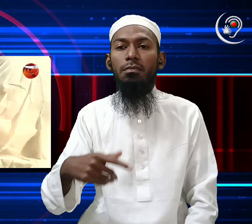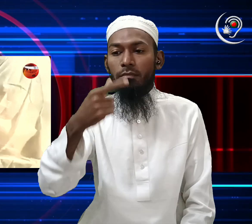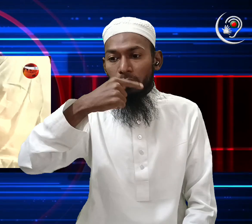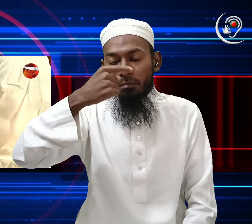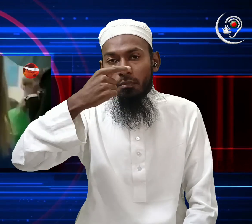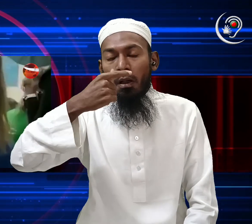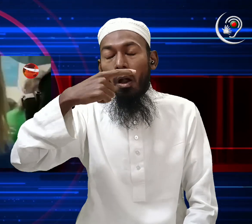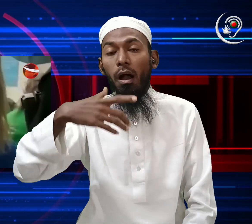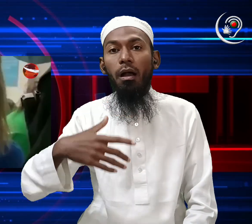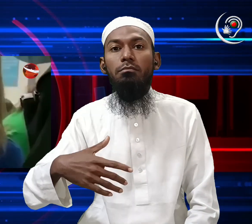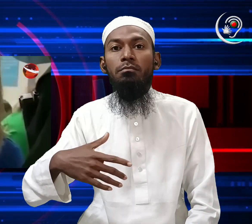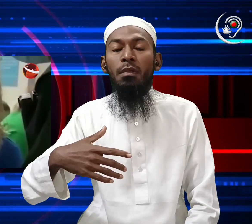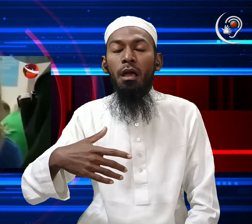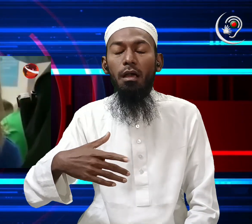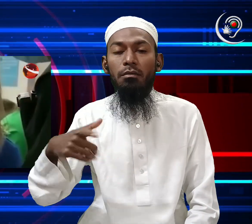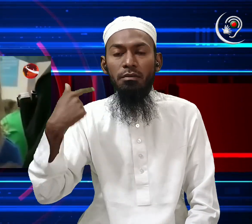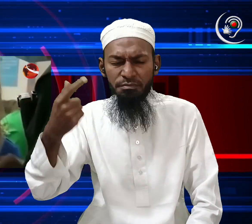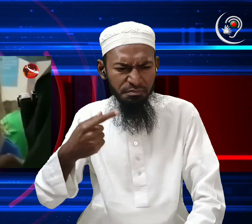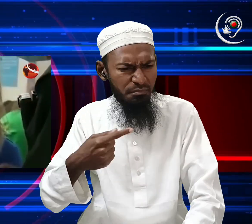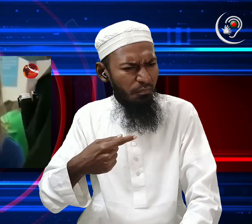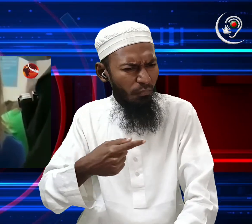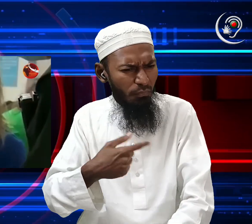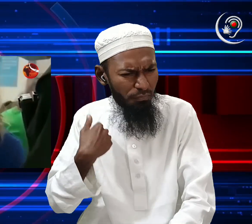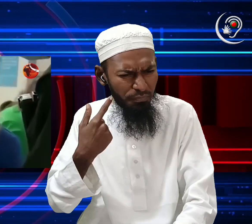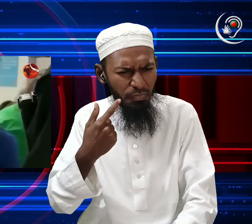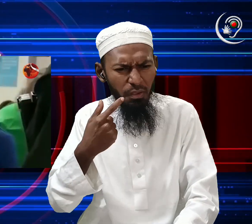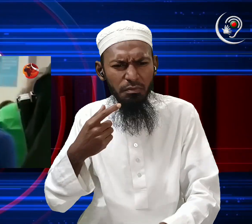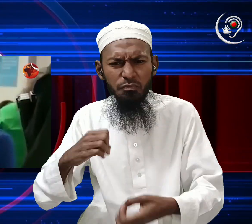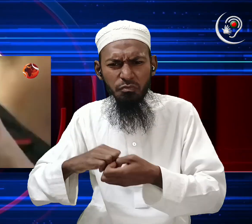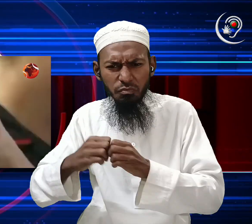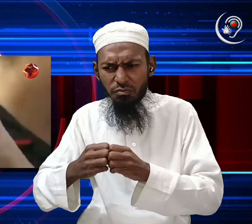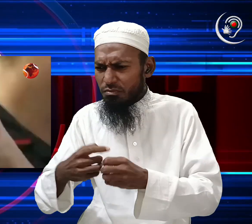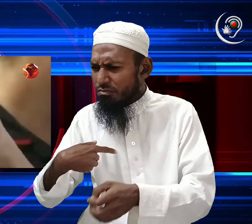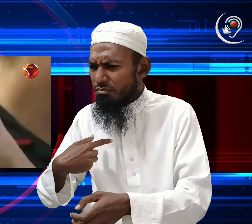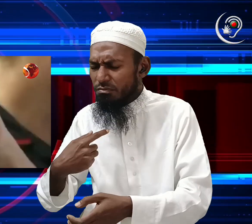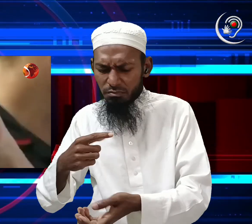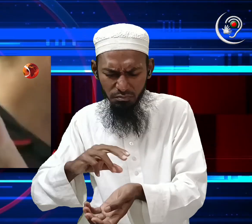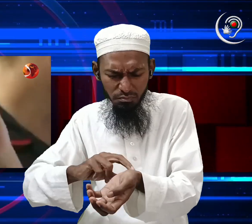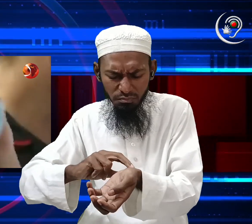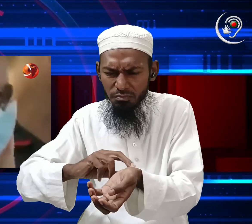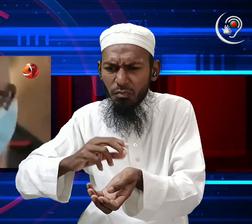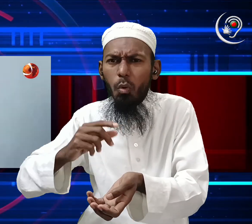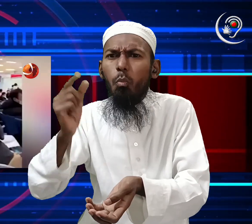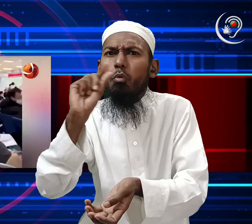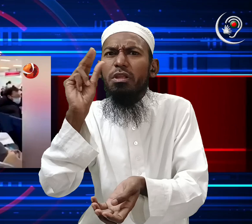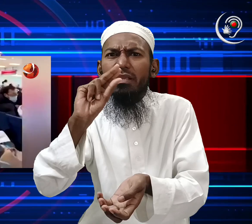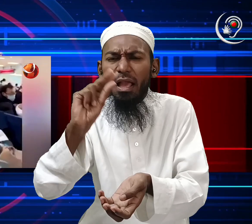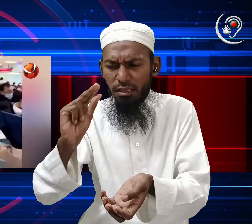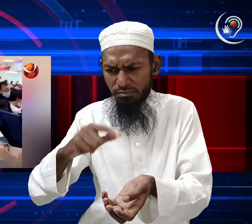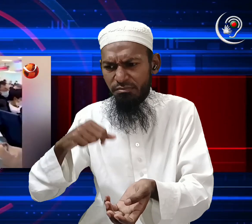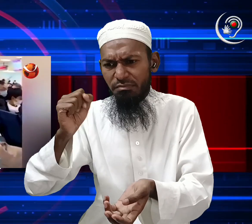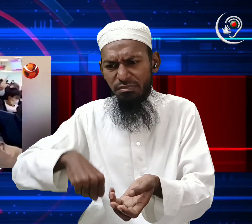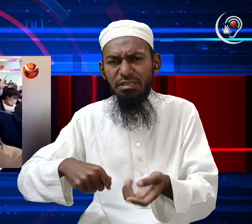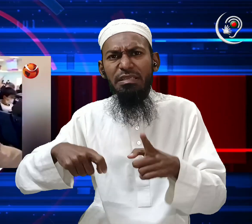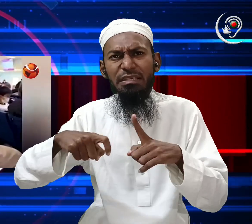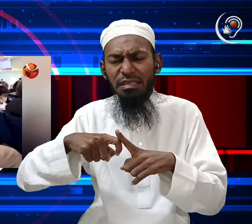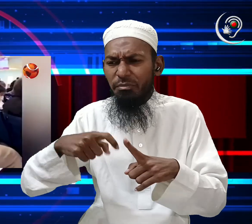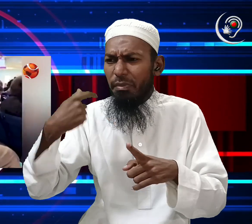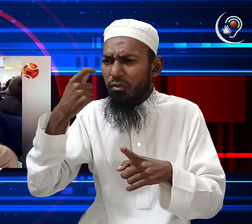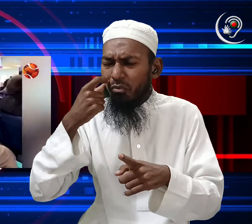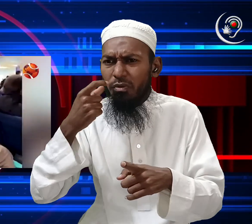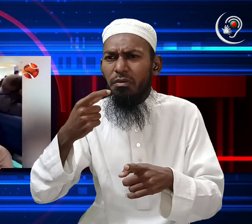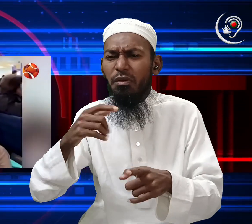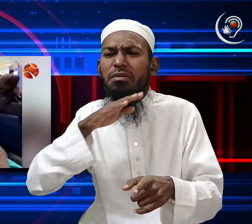রোগীর শরীরে এই ভাইরাসের অস্তিত্ব মিলছে। শিশু ও বৃদ্ধ রোগী এবং ক্যান্সার চিকিৎসাধীন রোগীদের মধ্যে গুরুতর